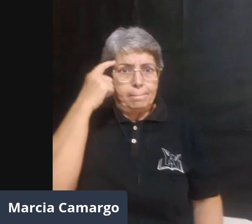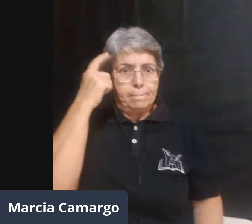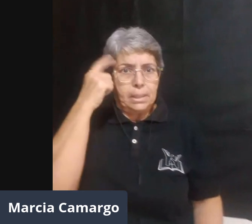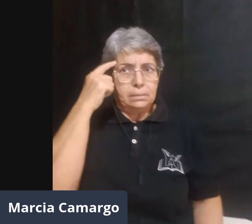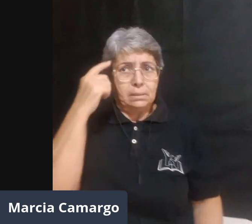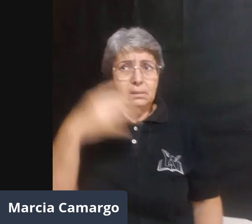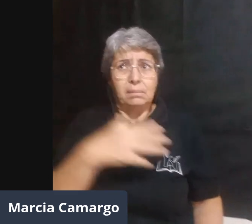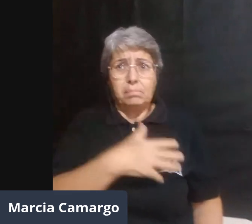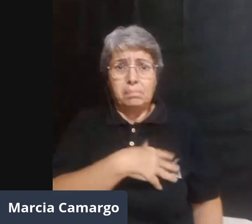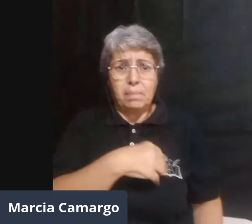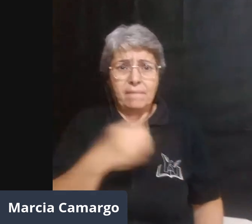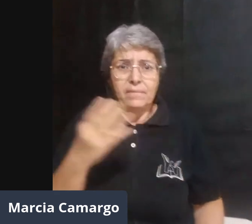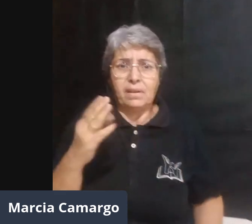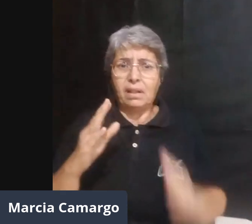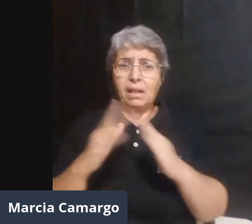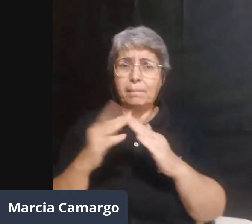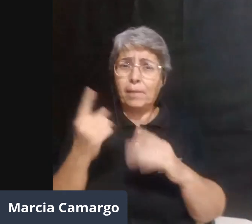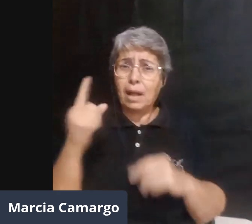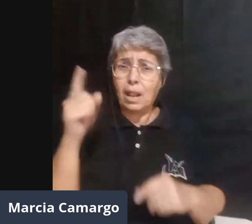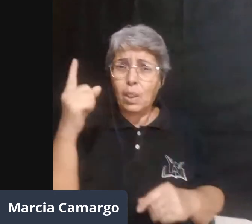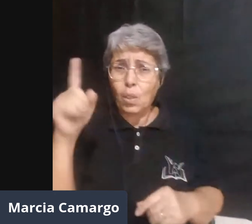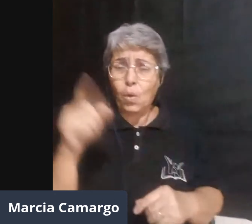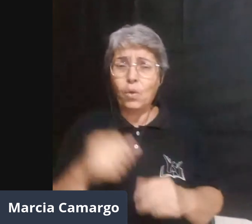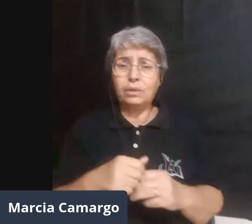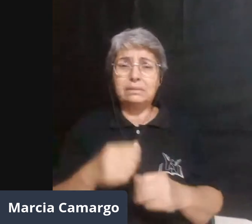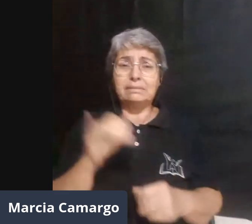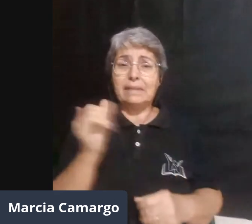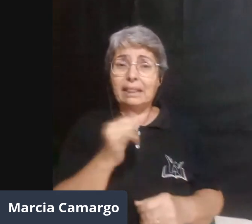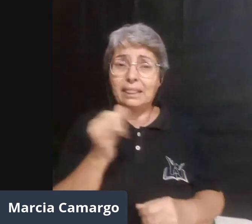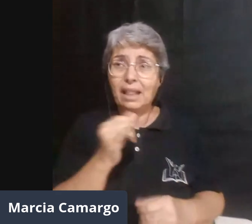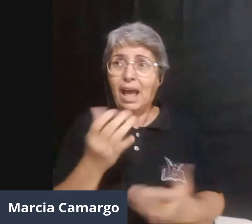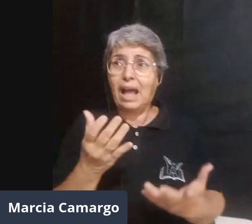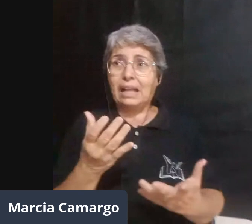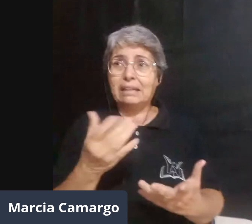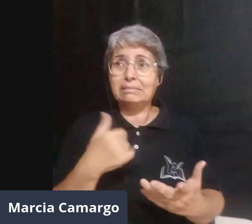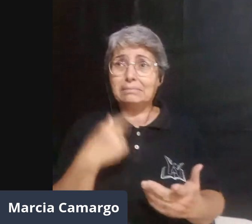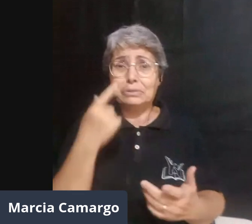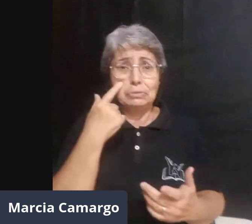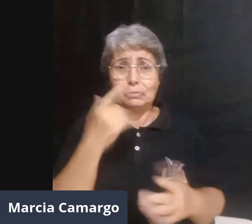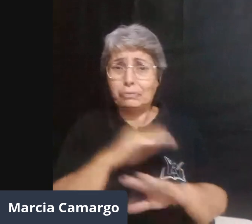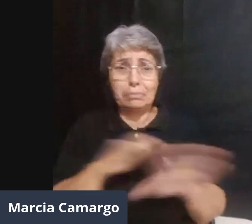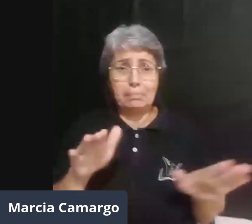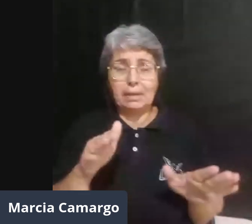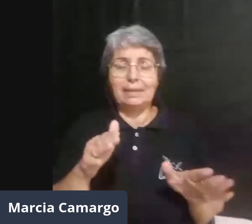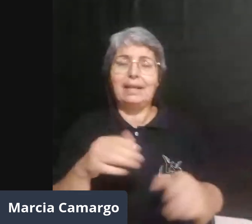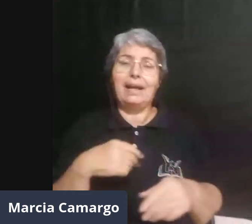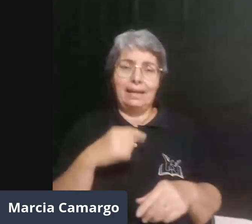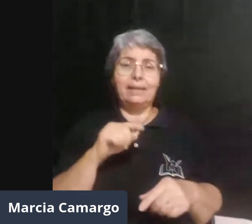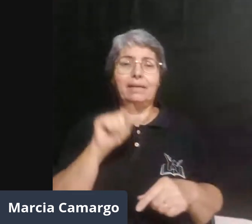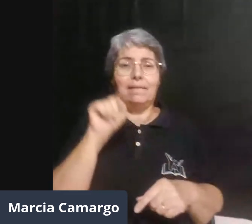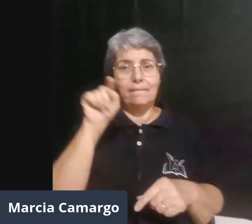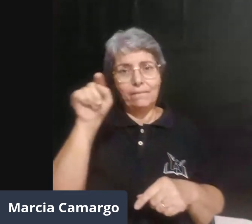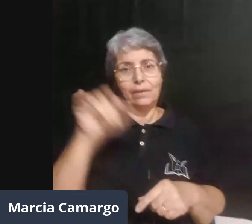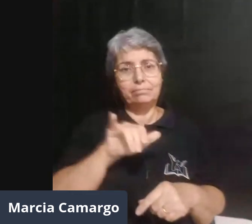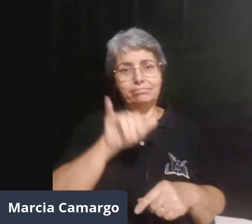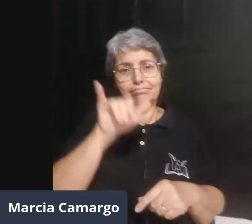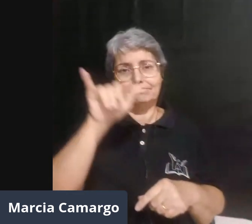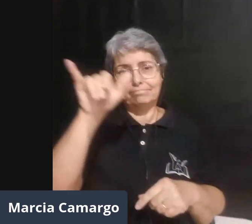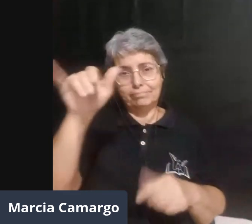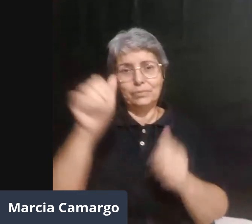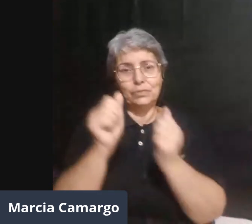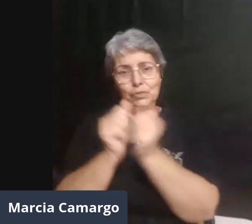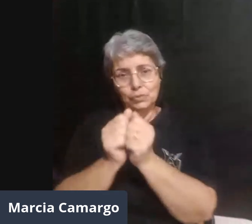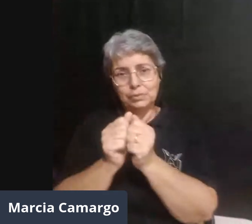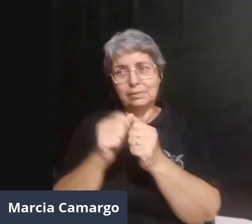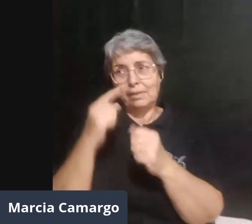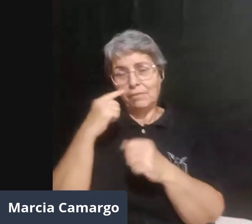da Itália, numa casa bem pequenininha, e eu estou aqui no sótão. Aqui na frente tem uma janela que dá direto para o céu,